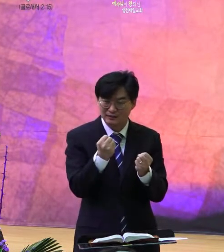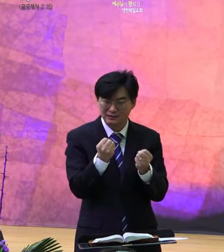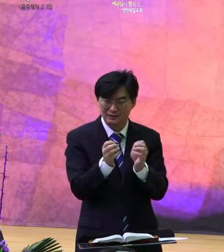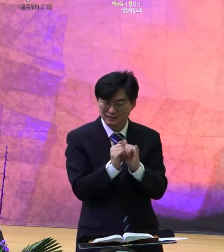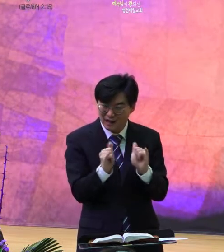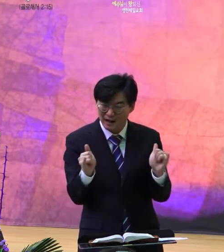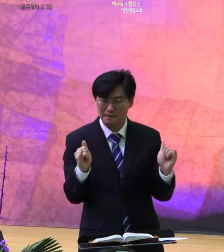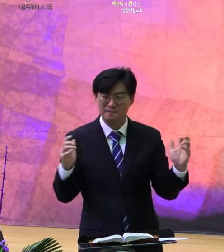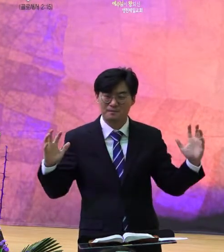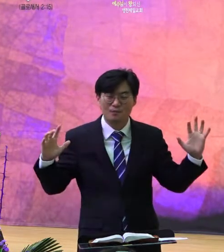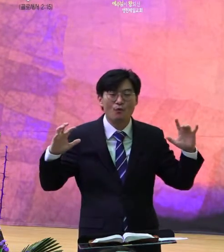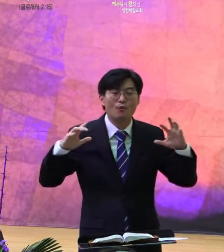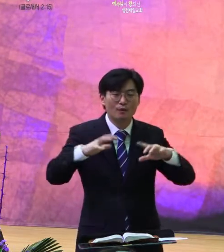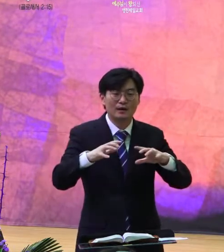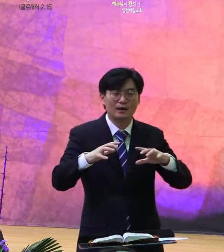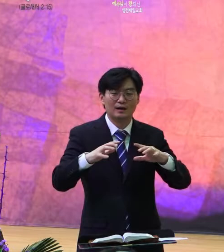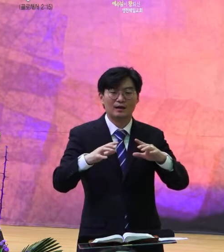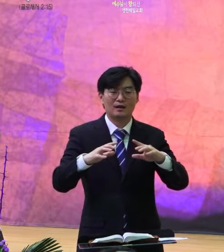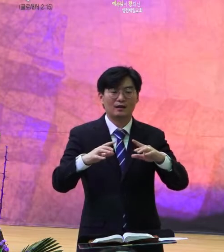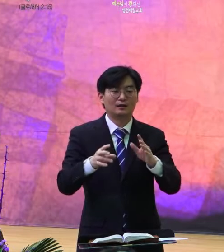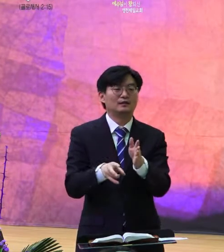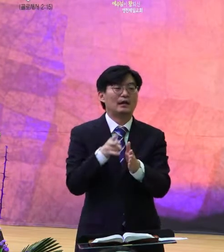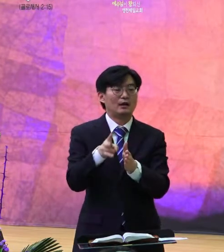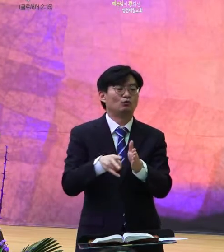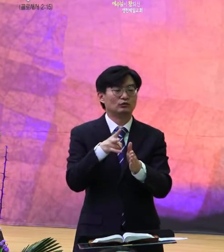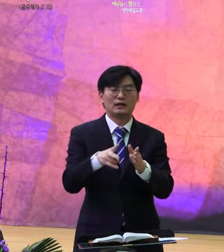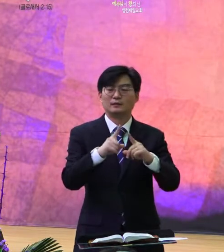있는 유대인들이 예루살렘에 모였습니다.